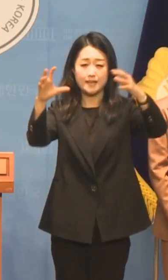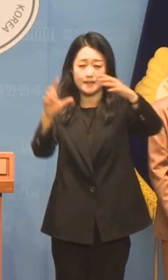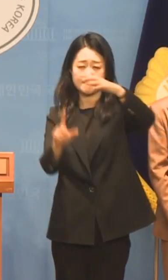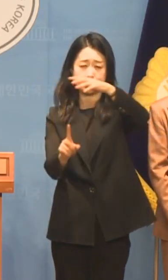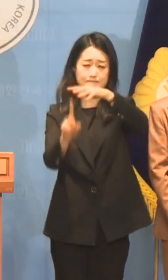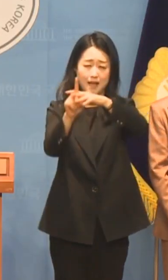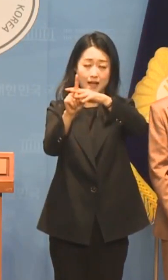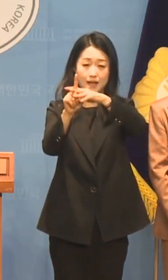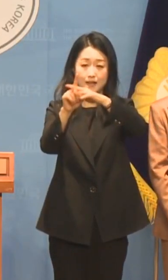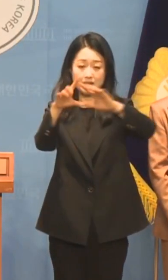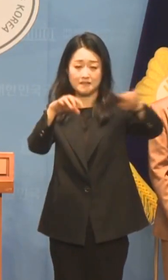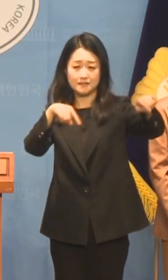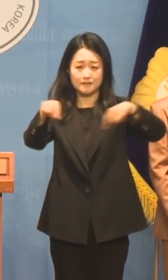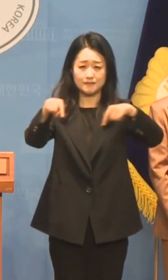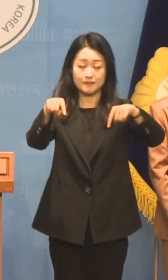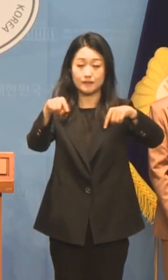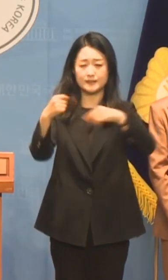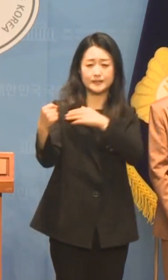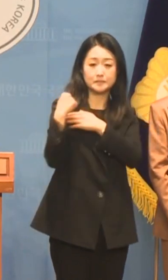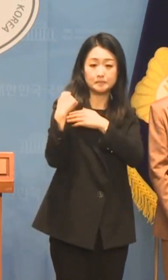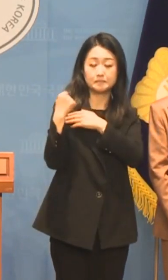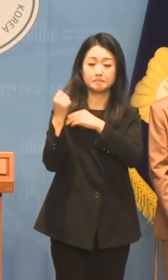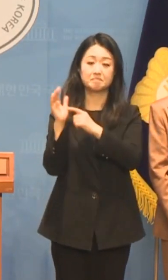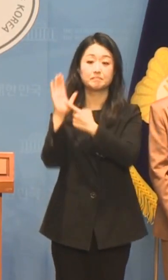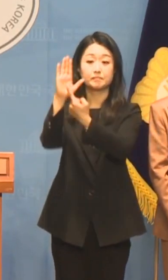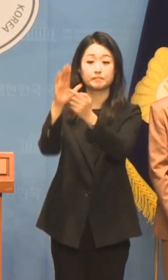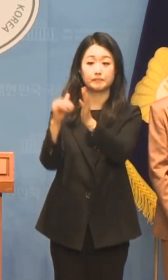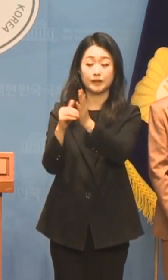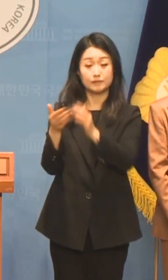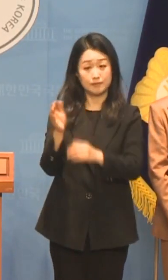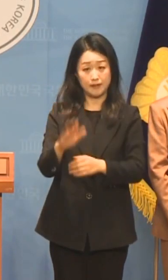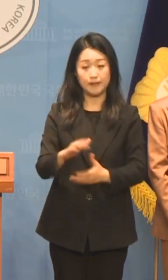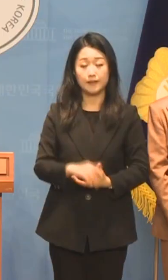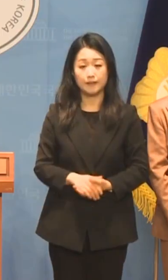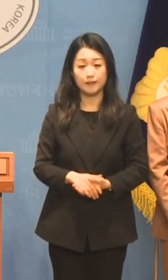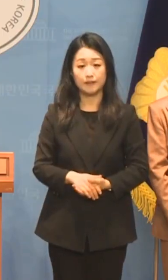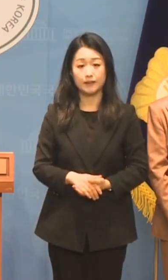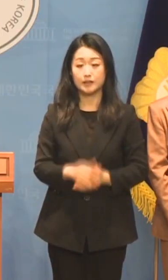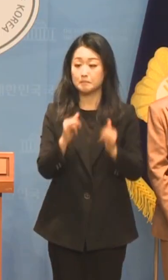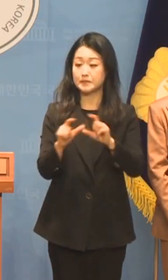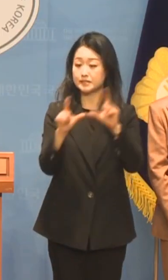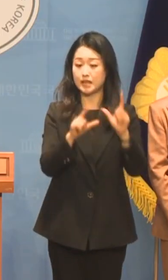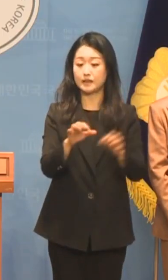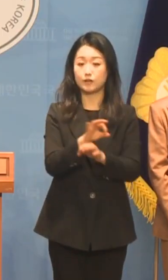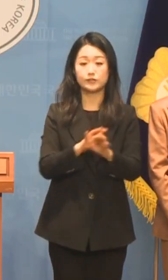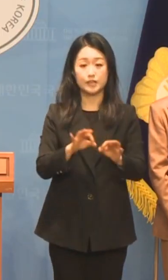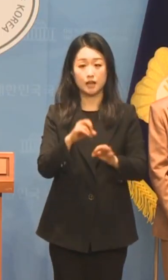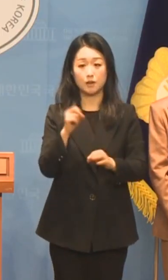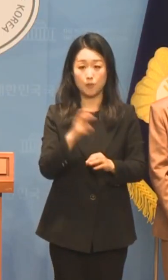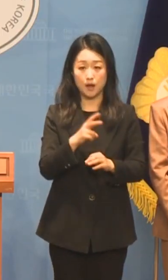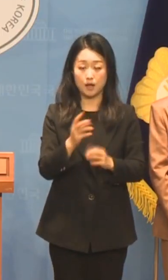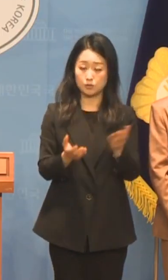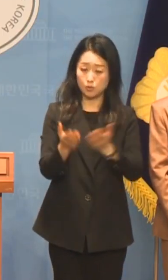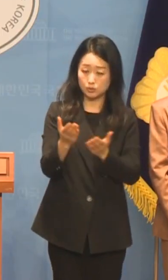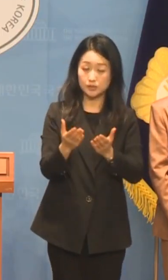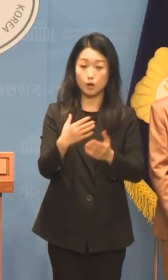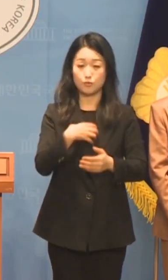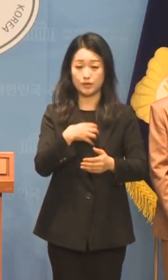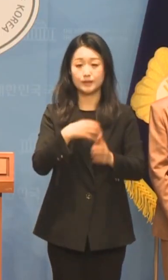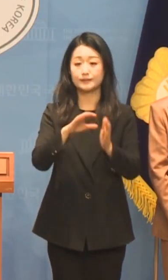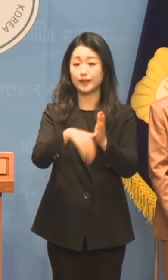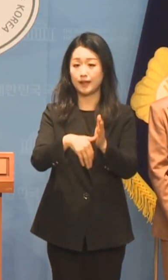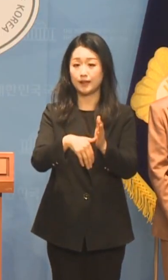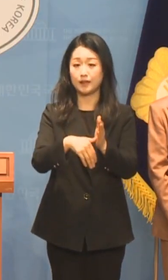통상 안보 질서를 재편하고 있습니다. 그런데 이러한 민생 경제 통상 안보 위기